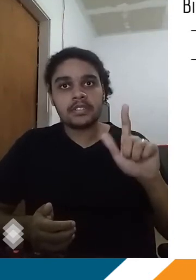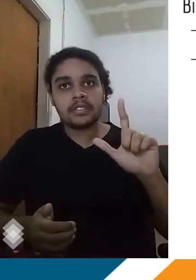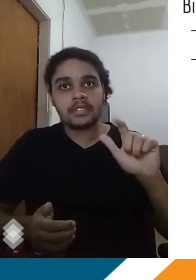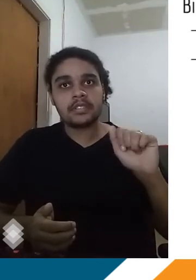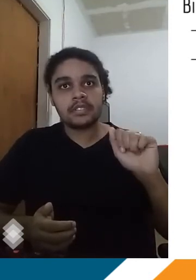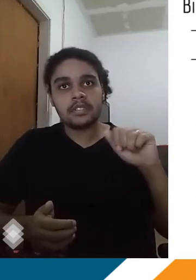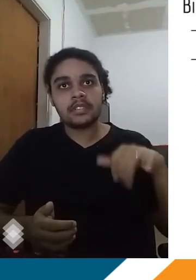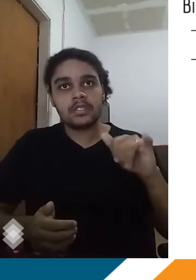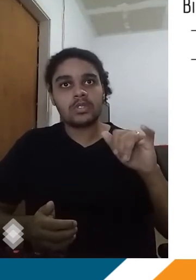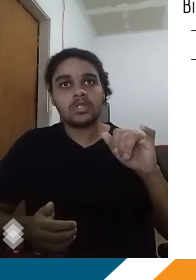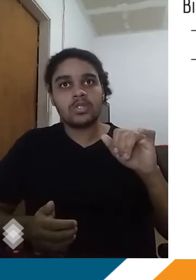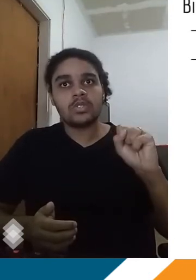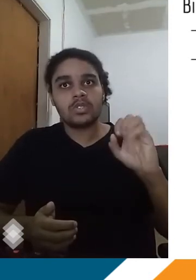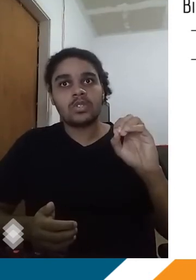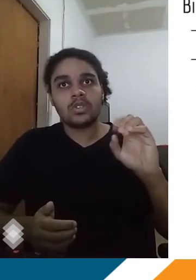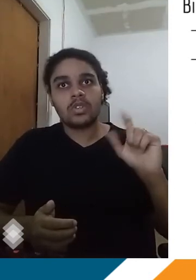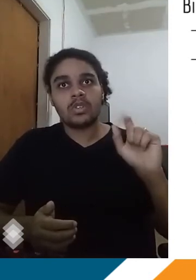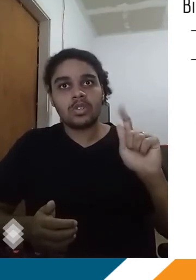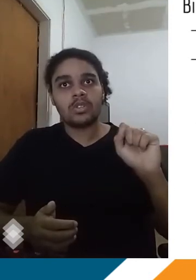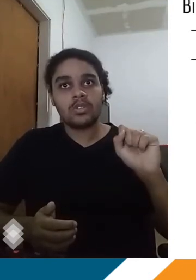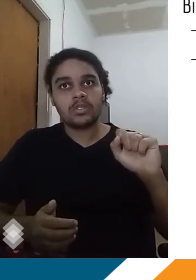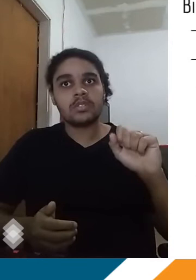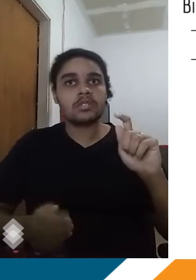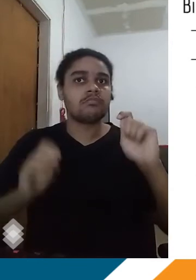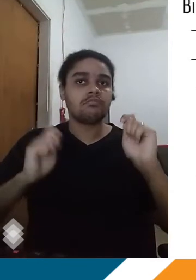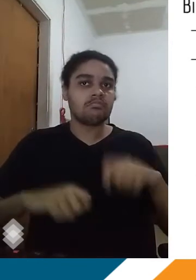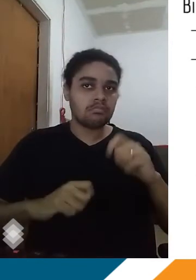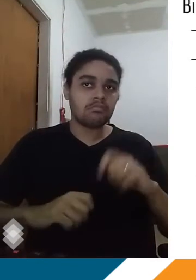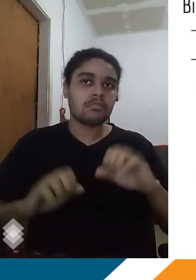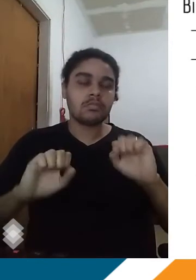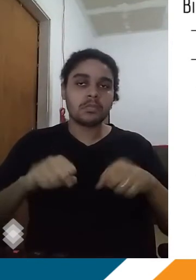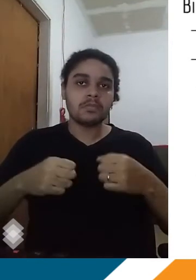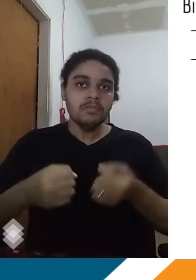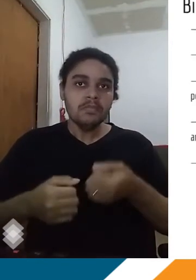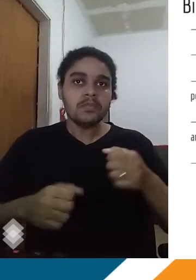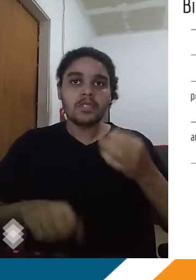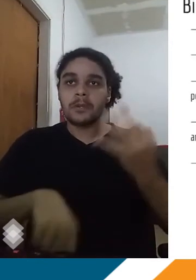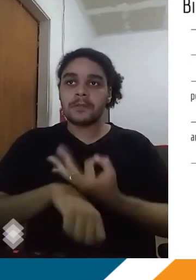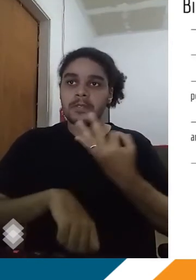são solos hidromórficos, solos que reagem muito bem à presença da água.